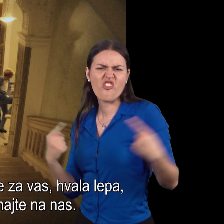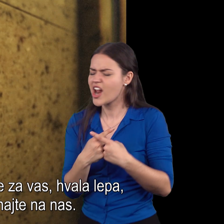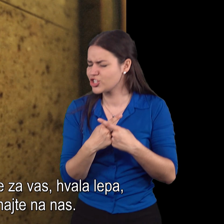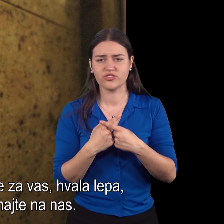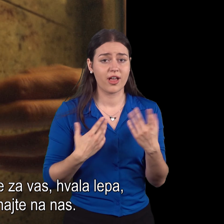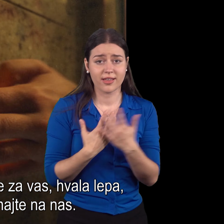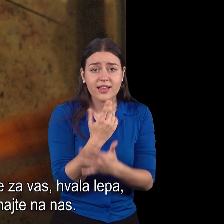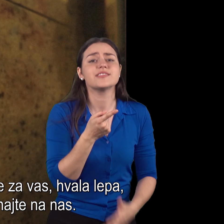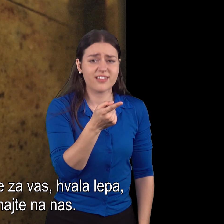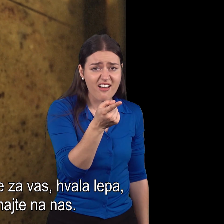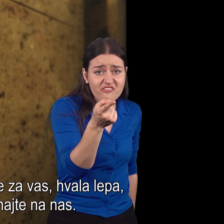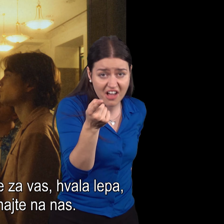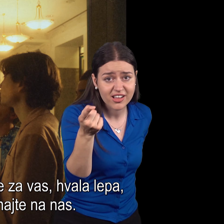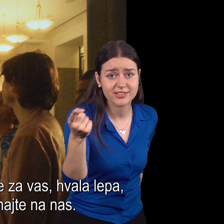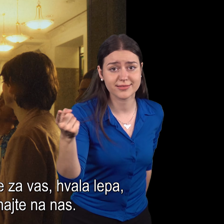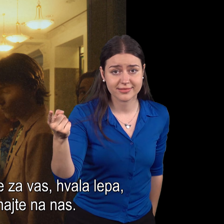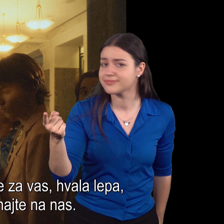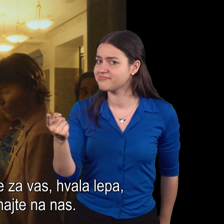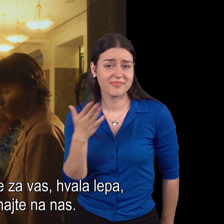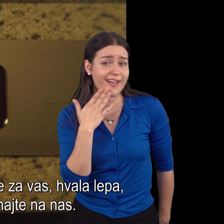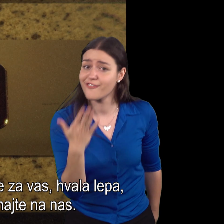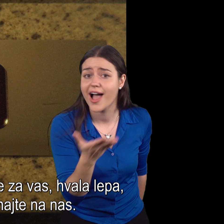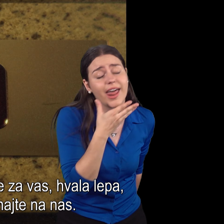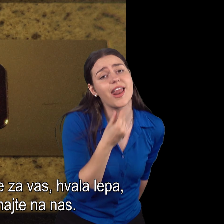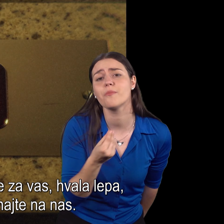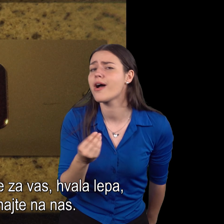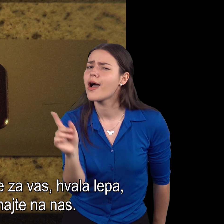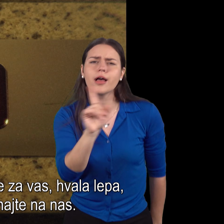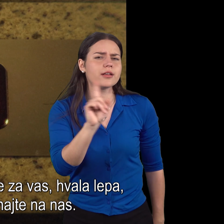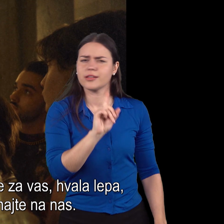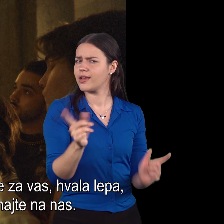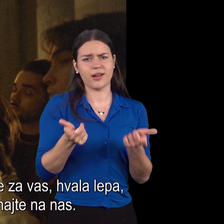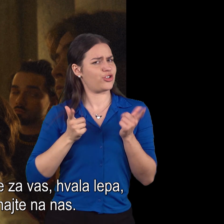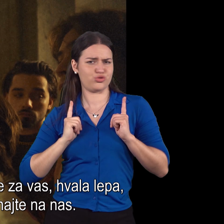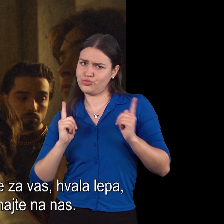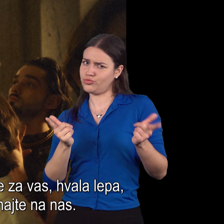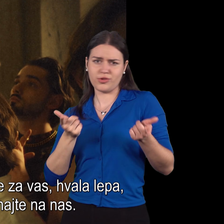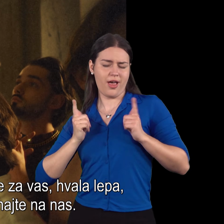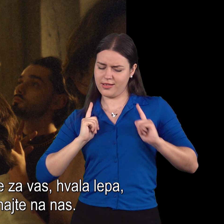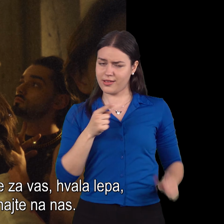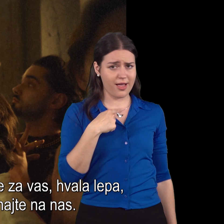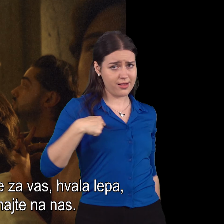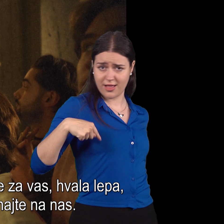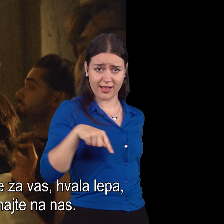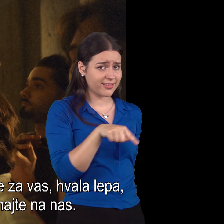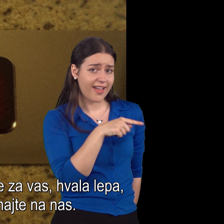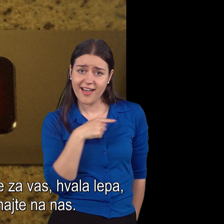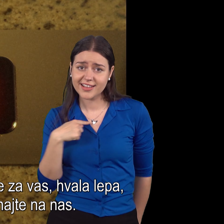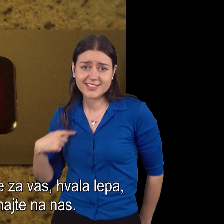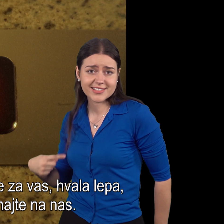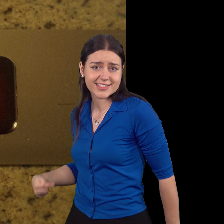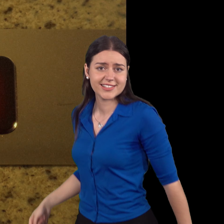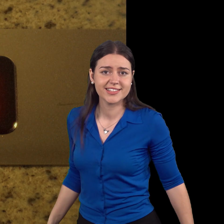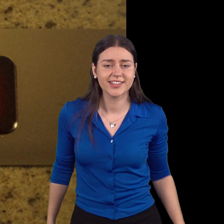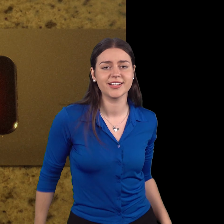Igra sovraštva je za vas, hvala lepa, ne računajte na